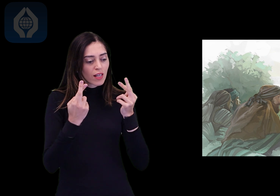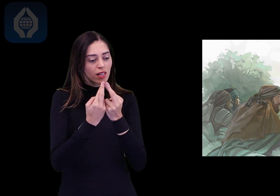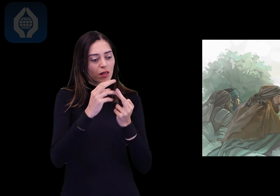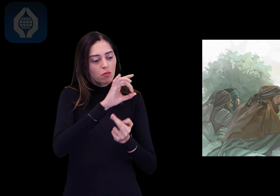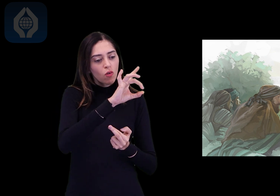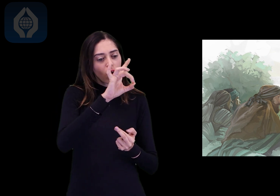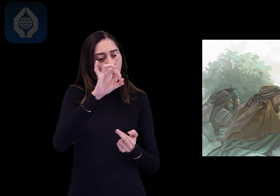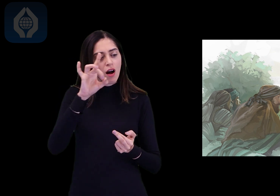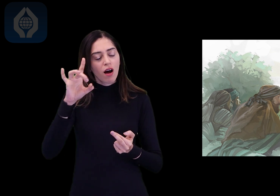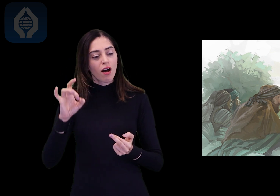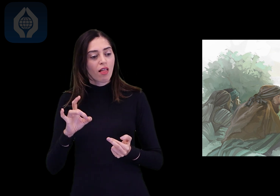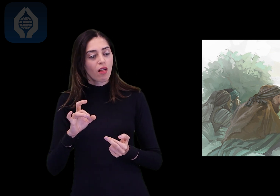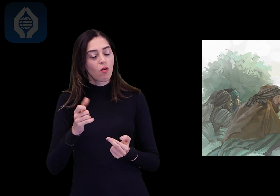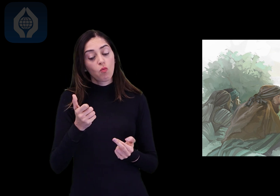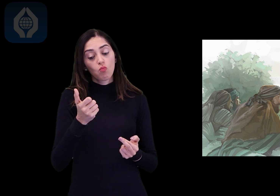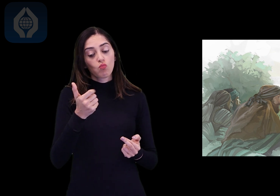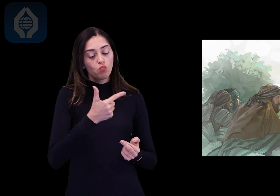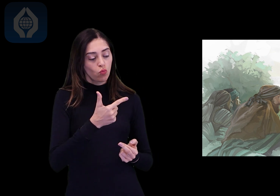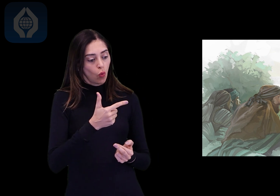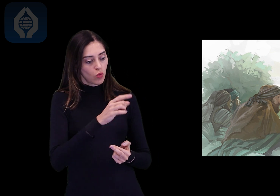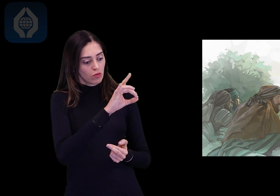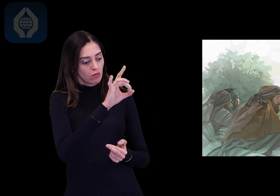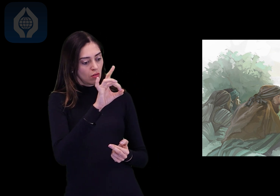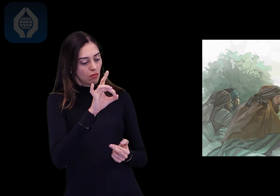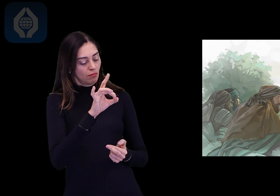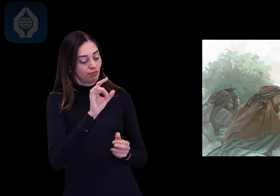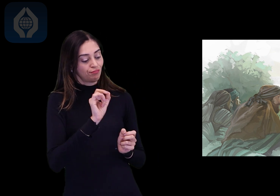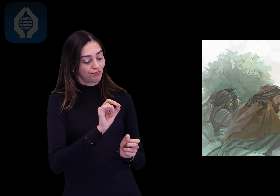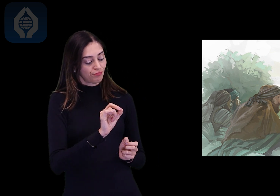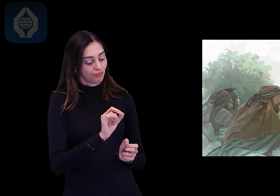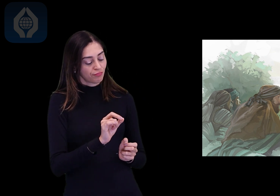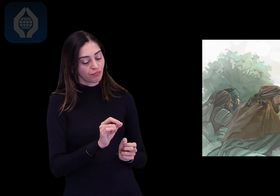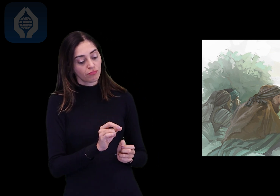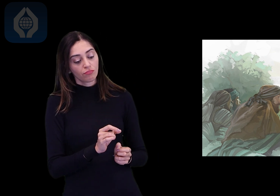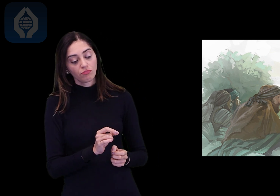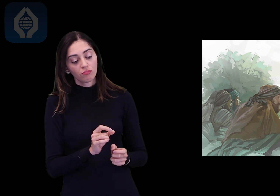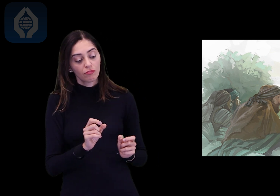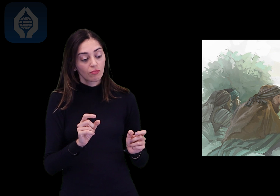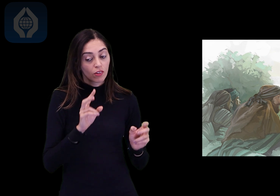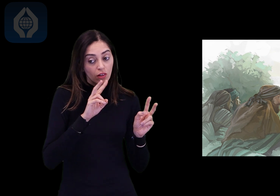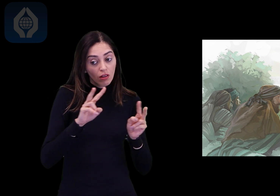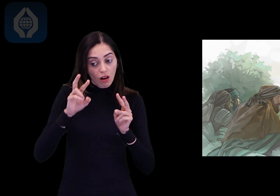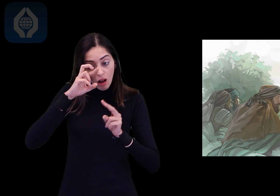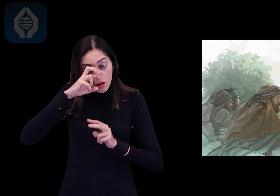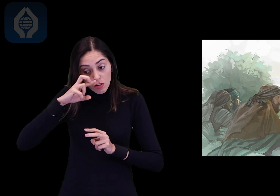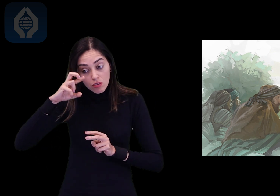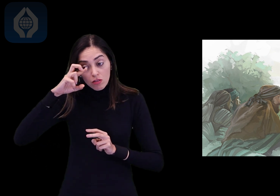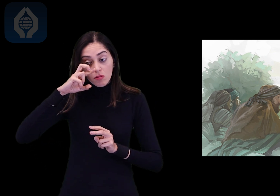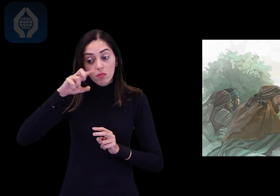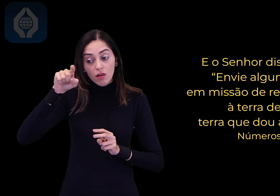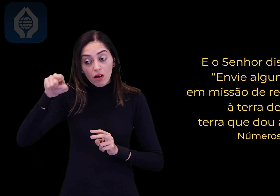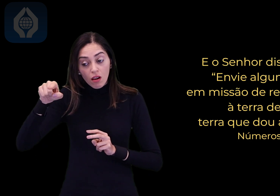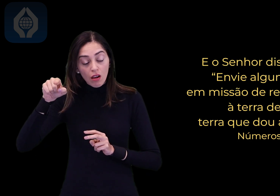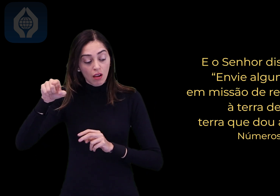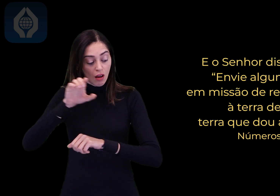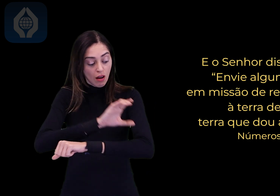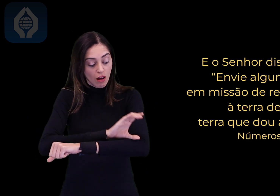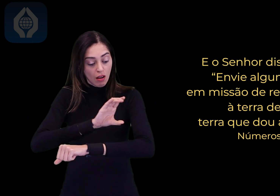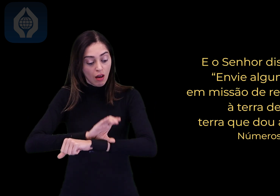tribos. Esses homens deveriam ir espiar a terra antes dos israelitas entrarem nela. Números 13, de